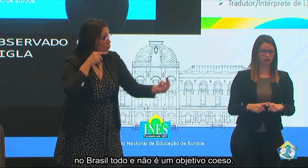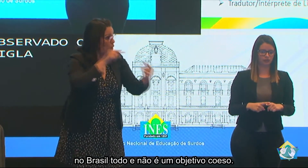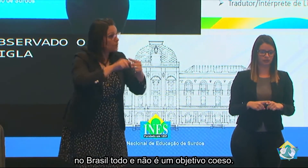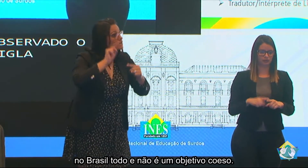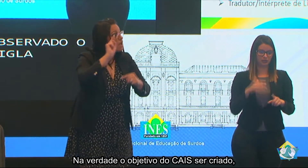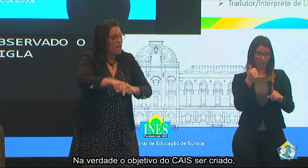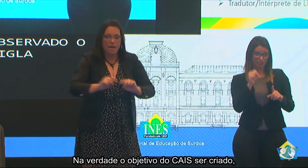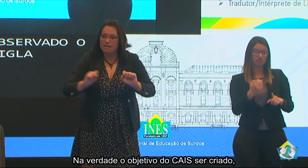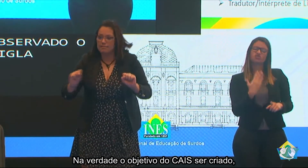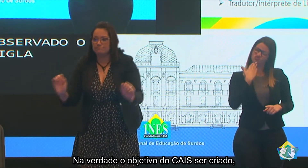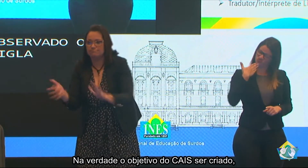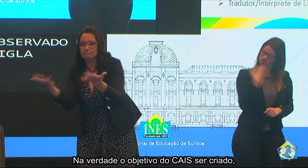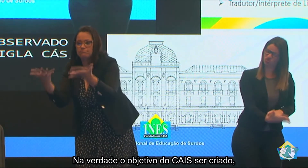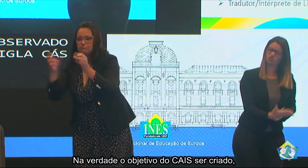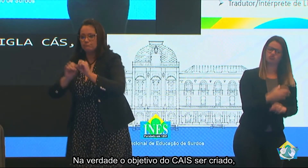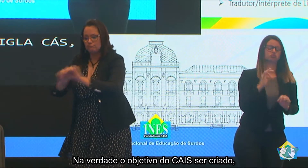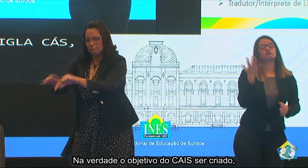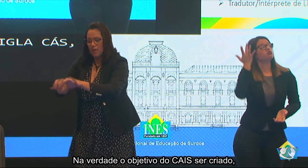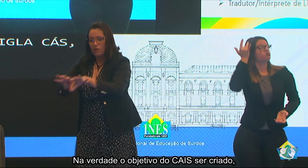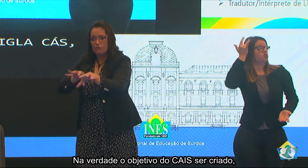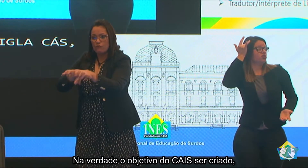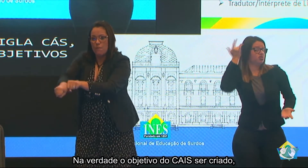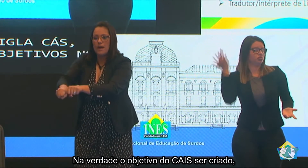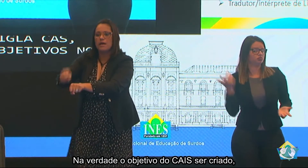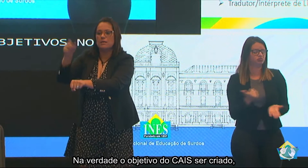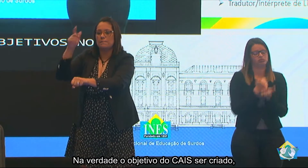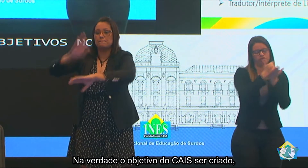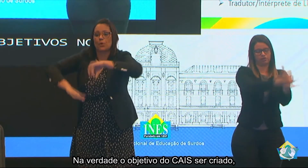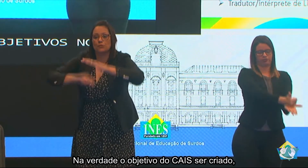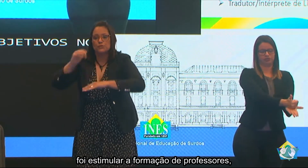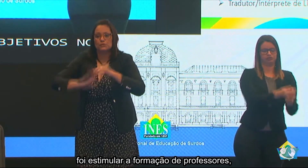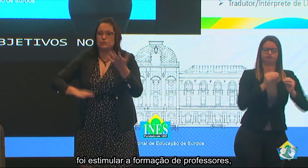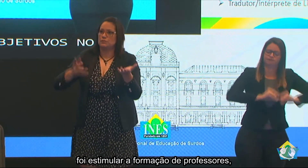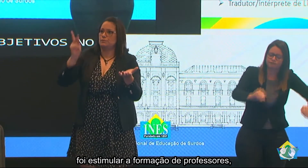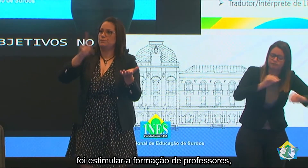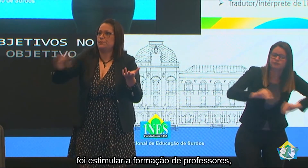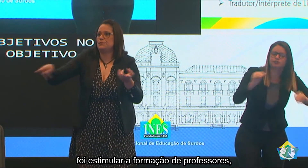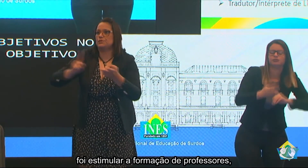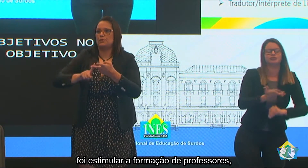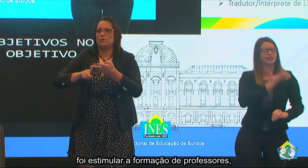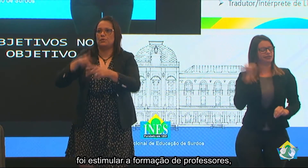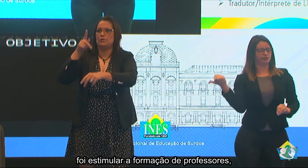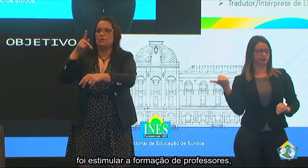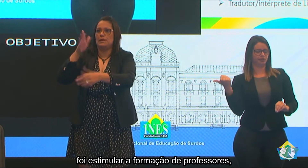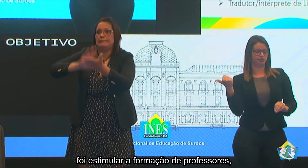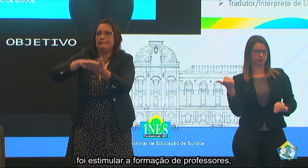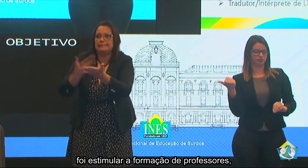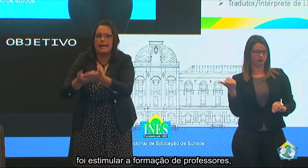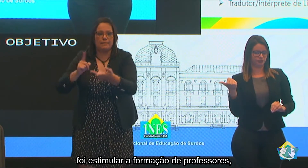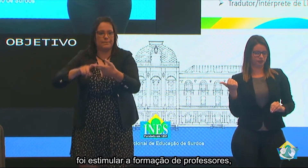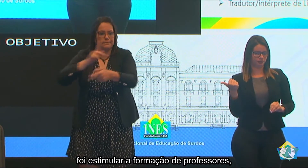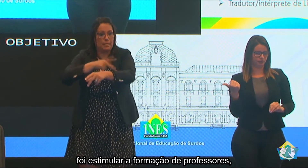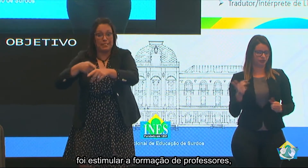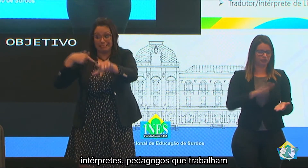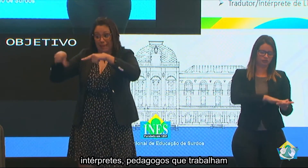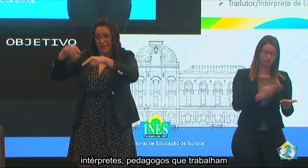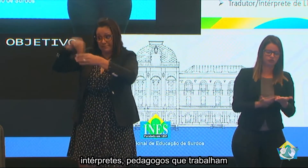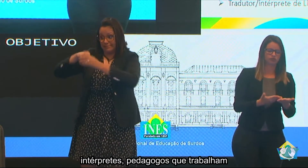coeso. Na verdade, o objetivo do CAIS ser criado foi estimular a formação de